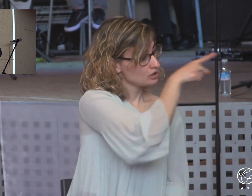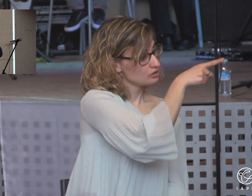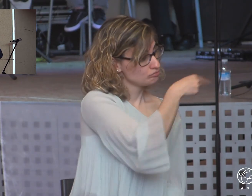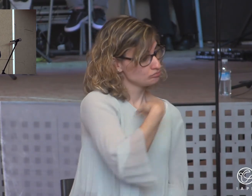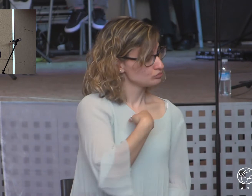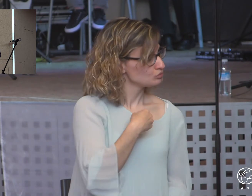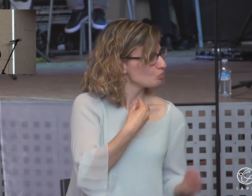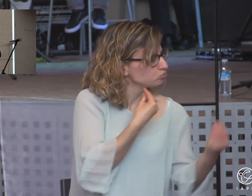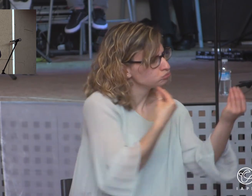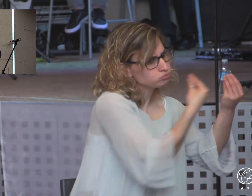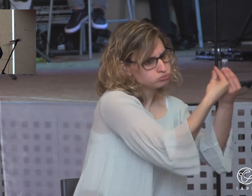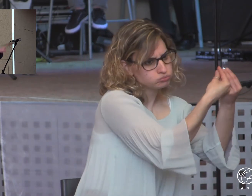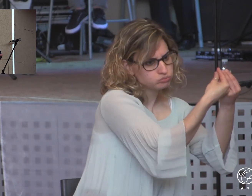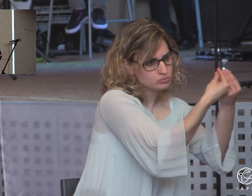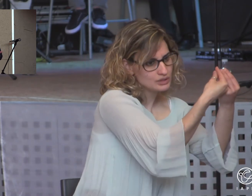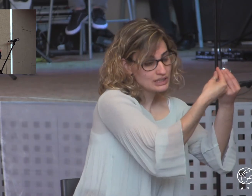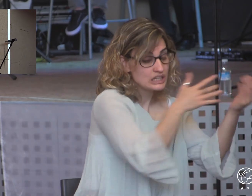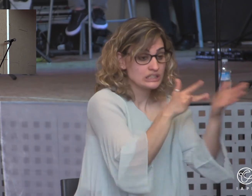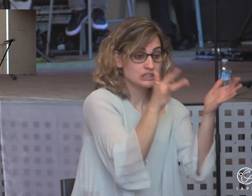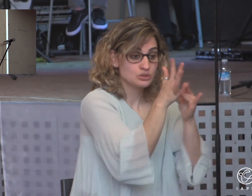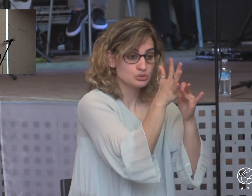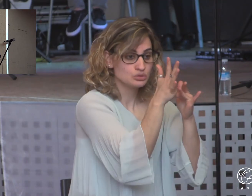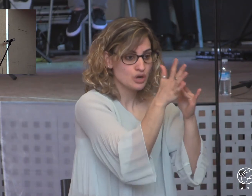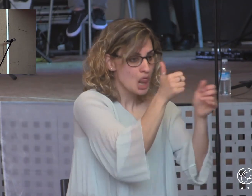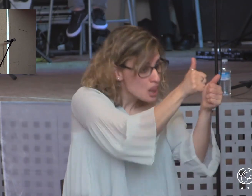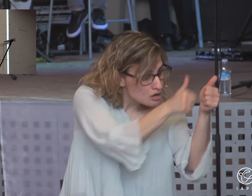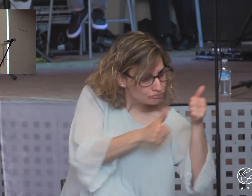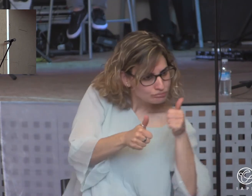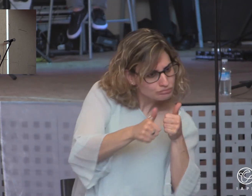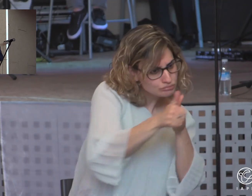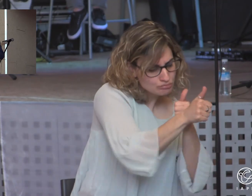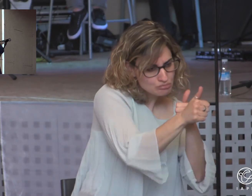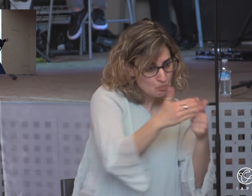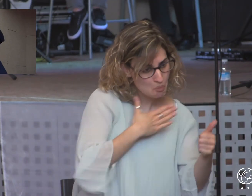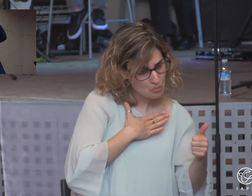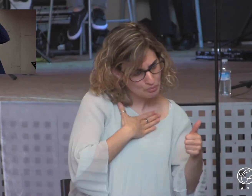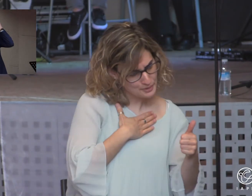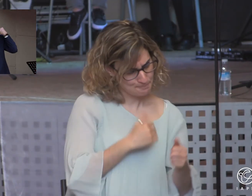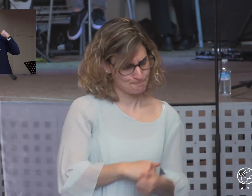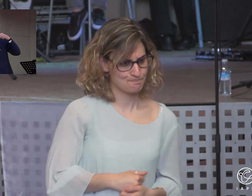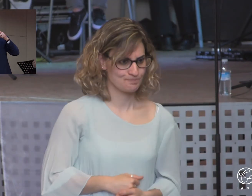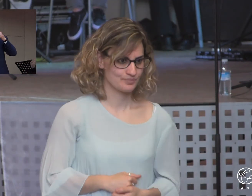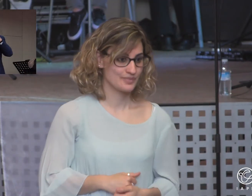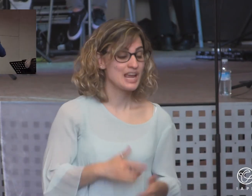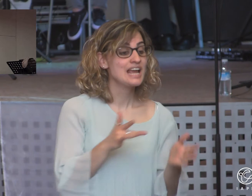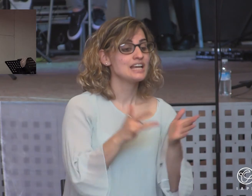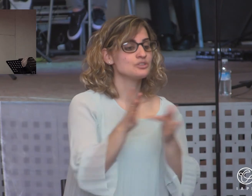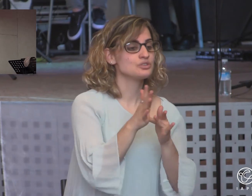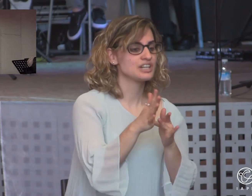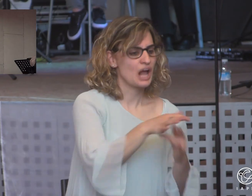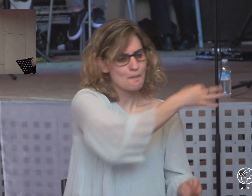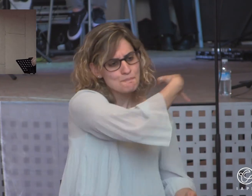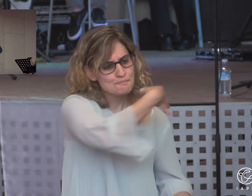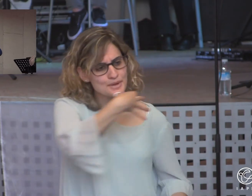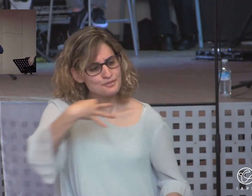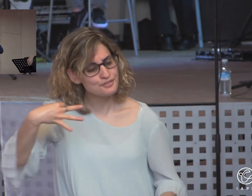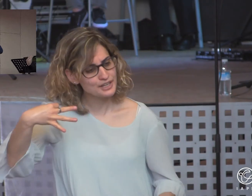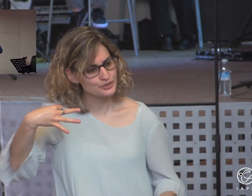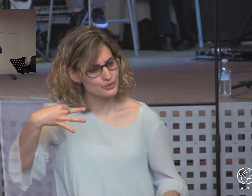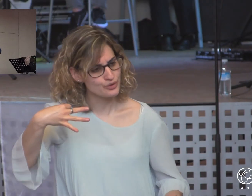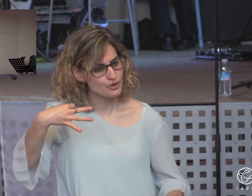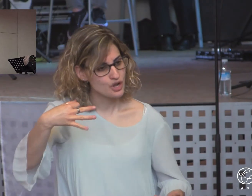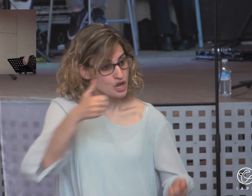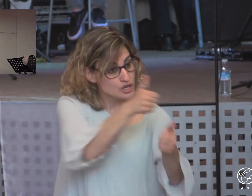Lo ocupó el que no tenía defecto, el que siendo Rey de Reyes dejó su